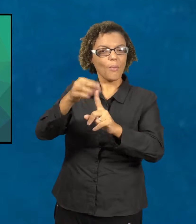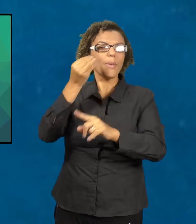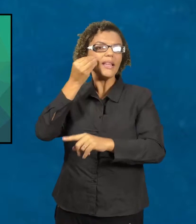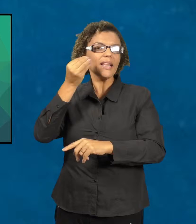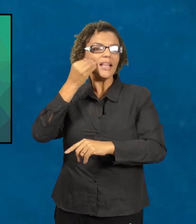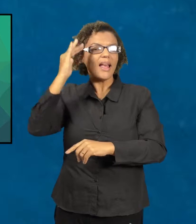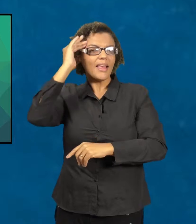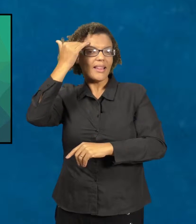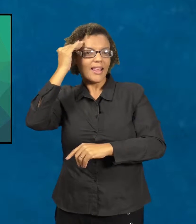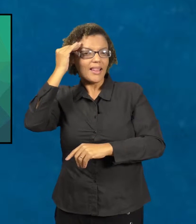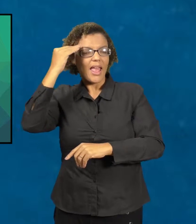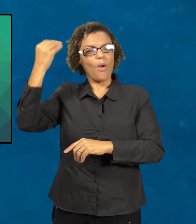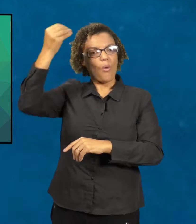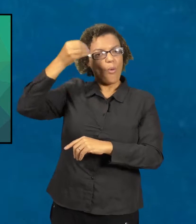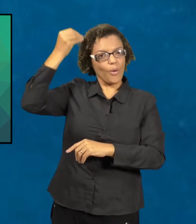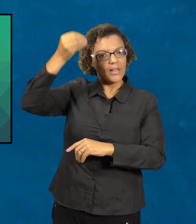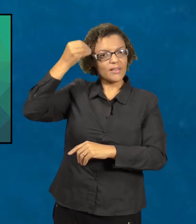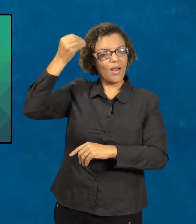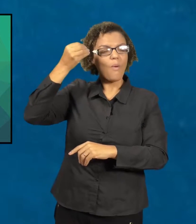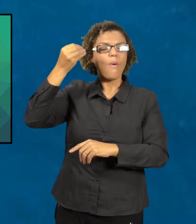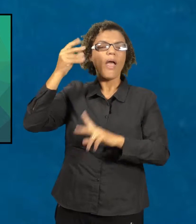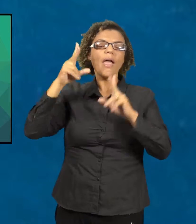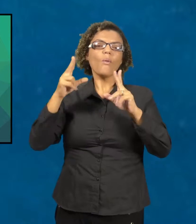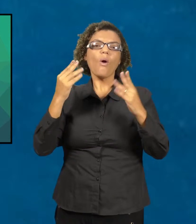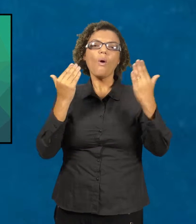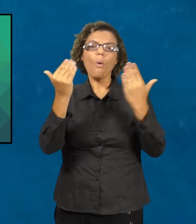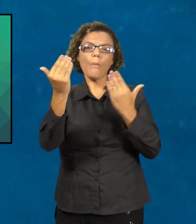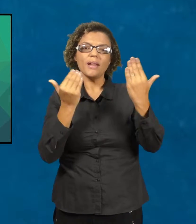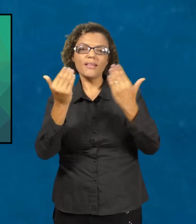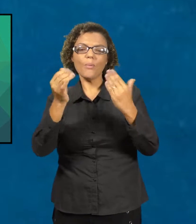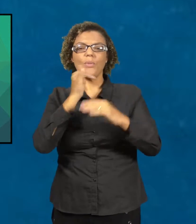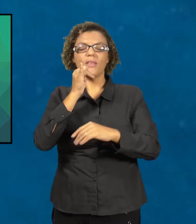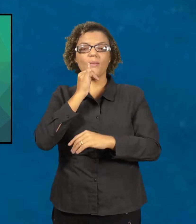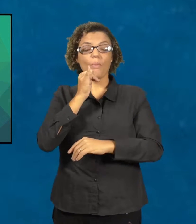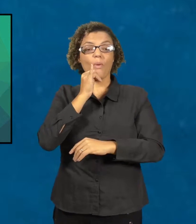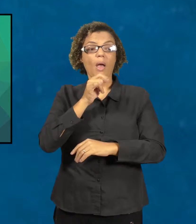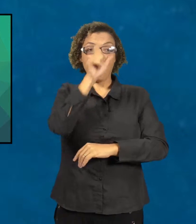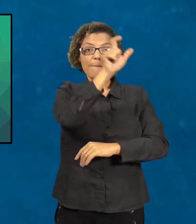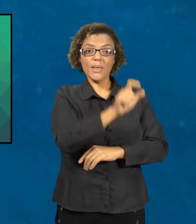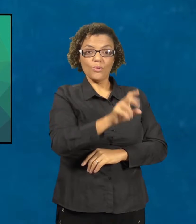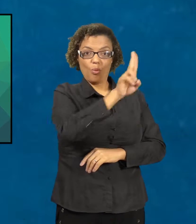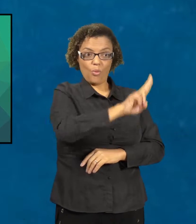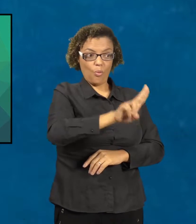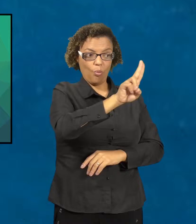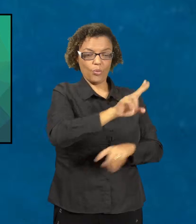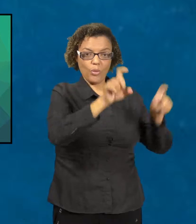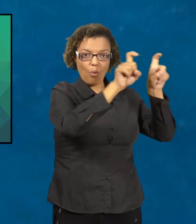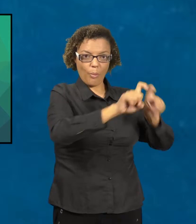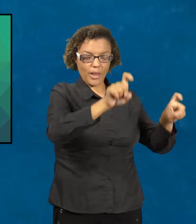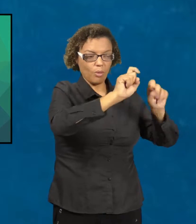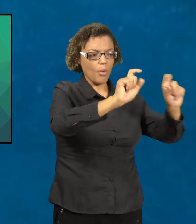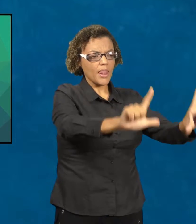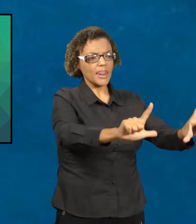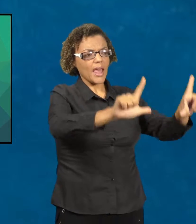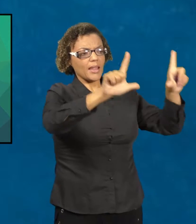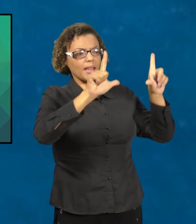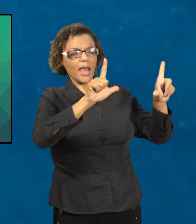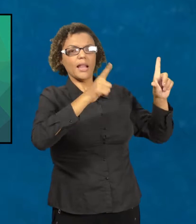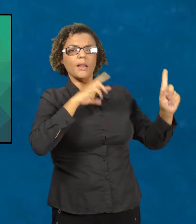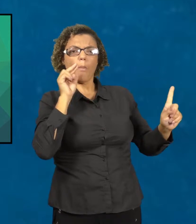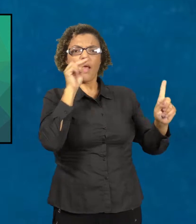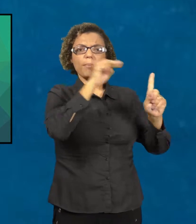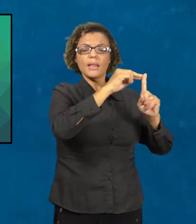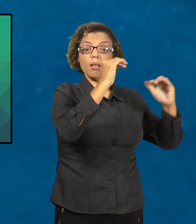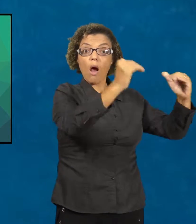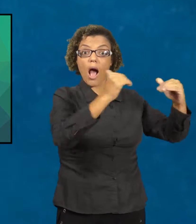se nós fizéssemos a seguinte analogia. Um usuário comum, quando utiliza o computador, vê na tela uma representação de alto